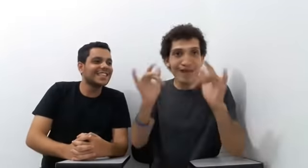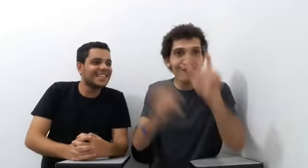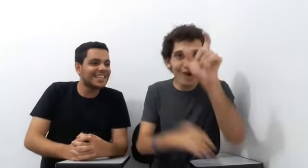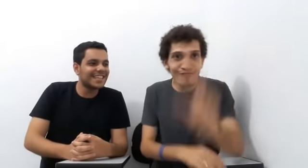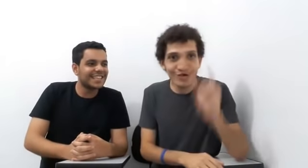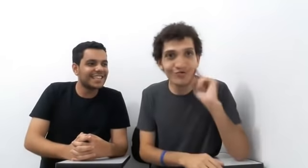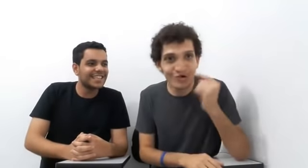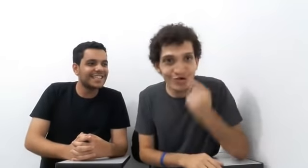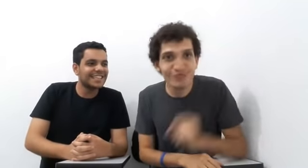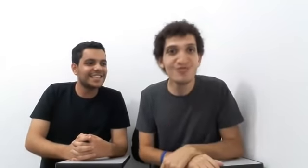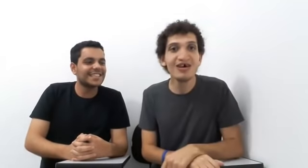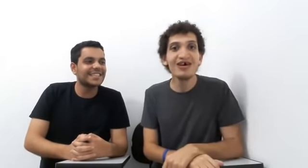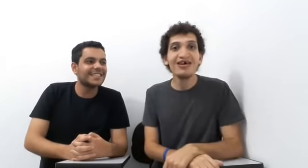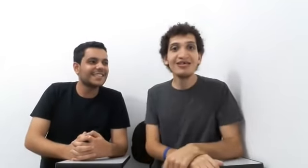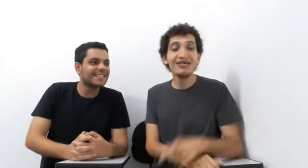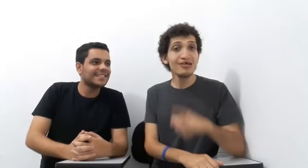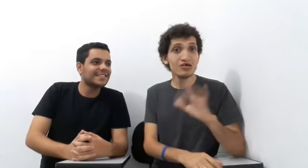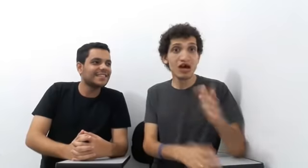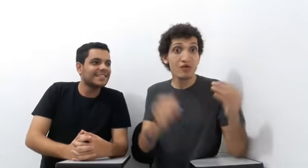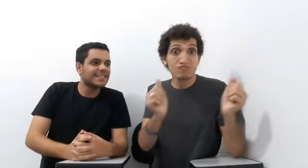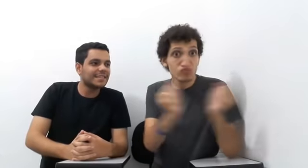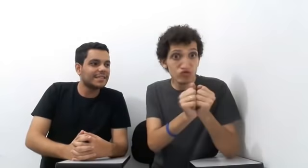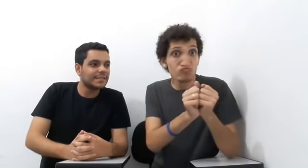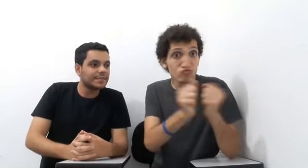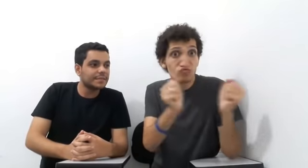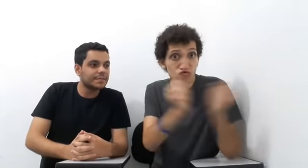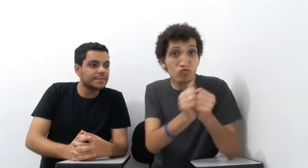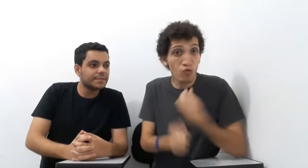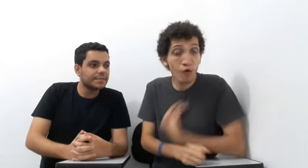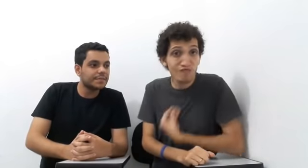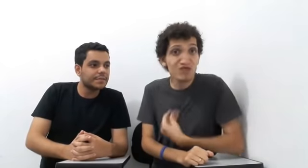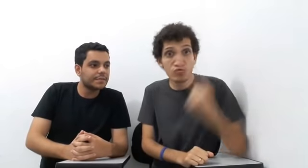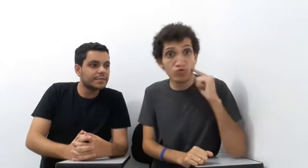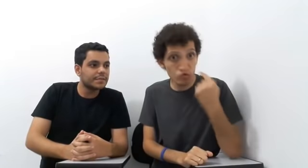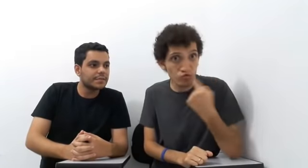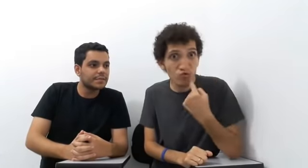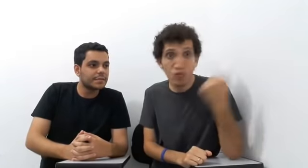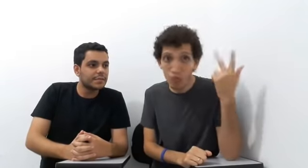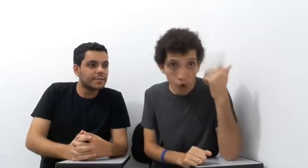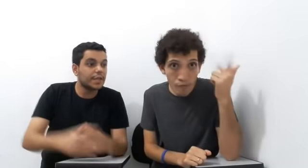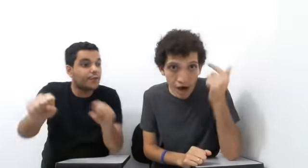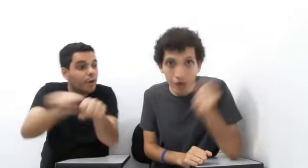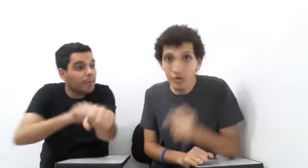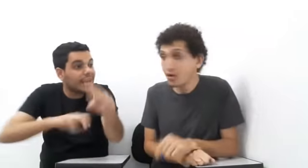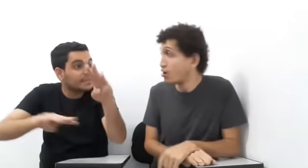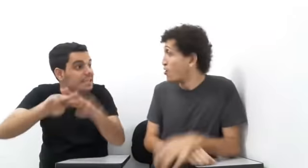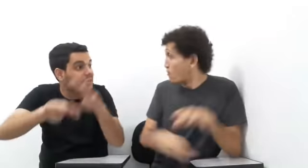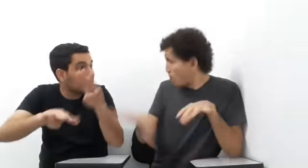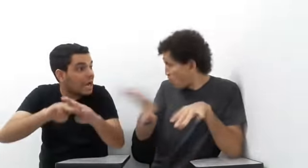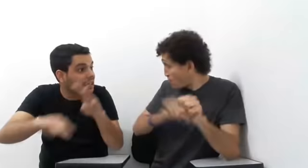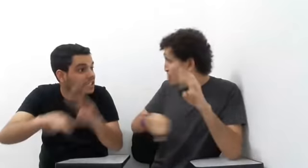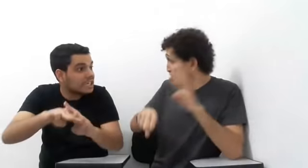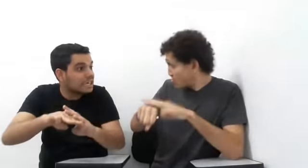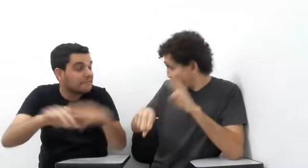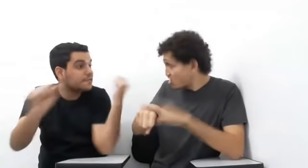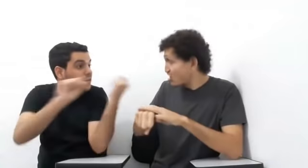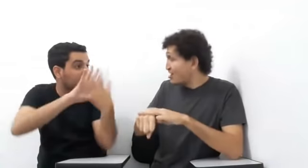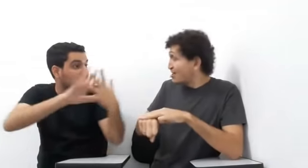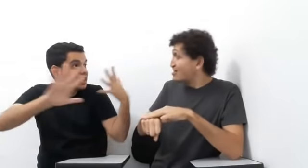namora pessoa surda e já junto convive com surdo normal. E formado em matemática, fluente em